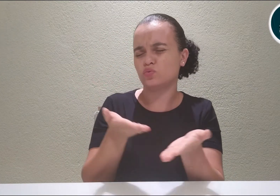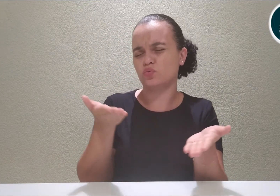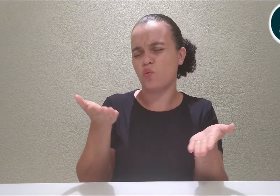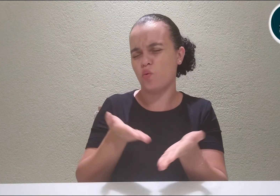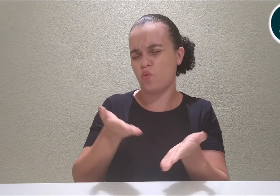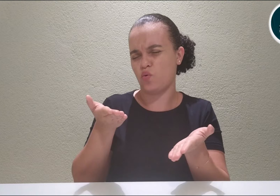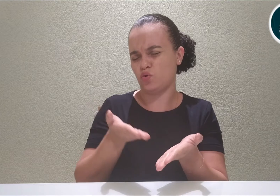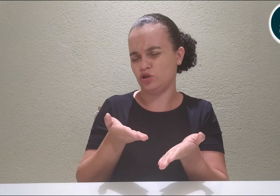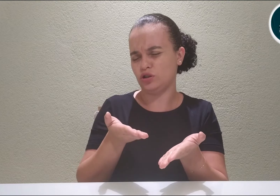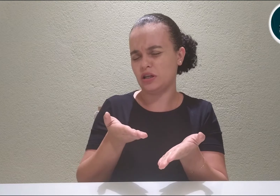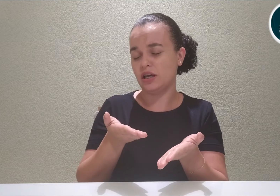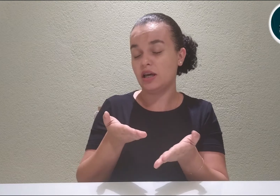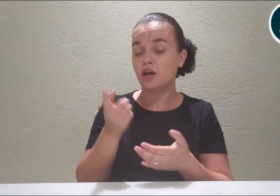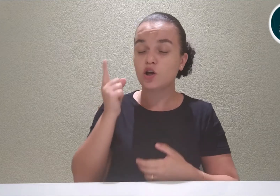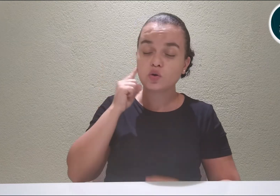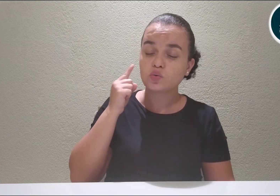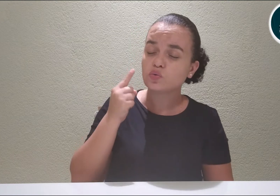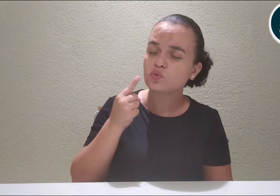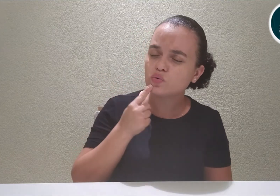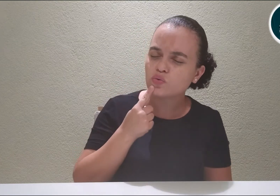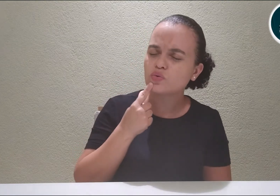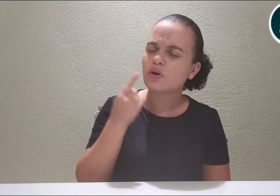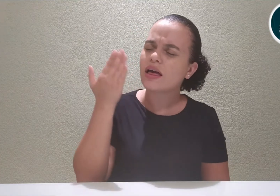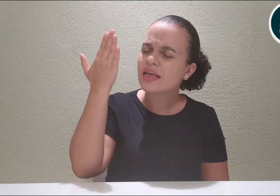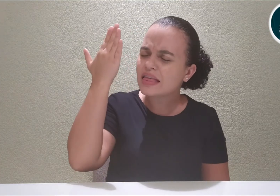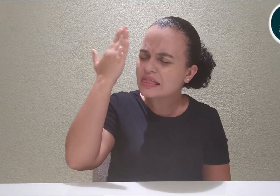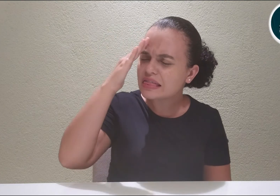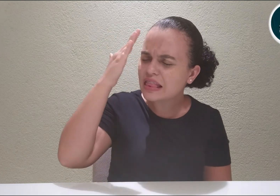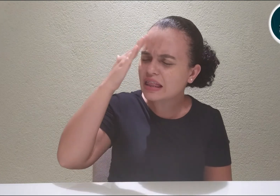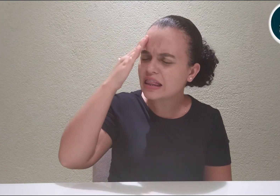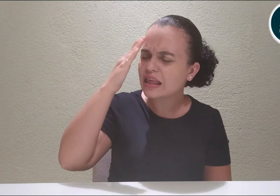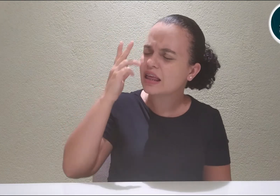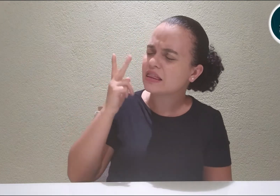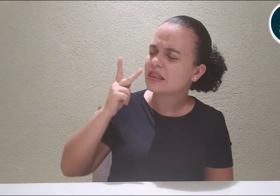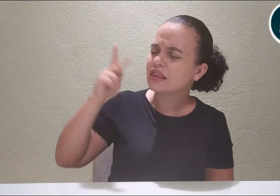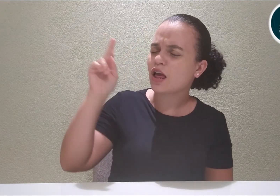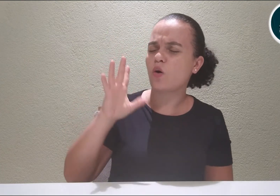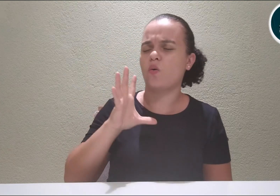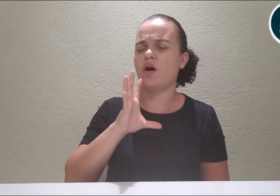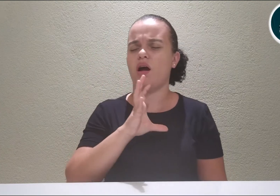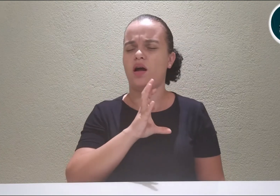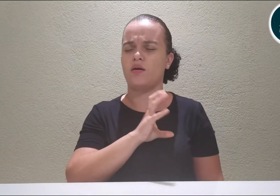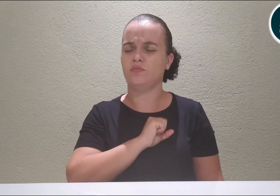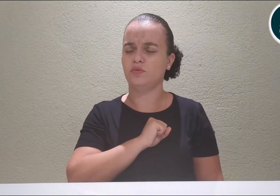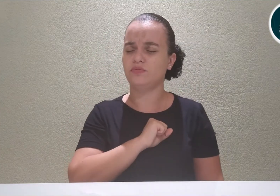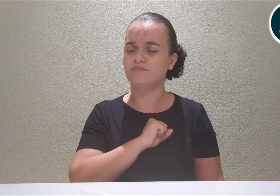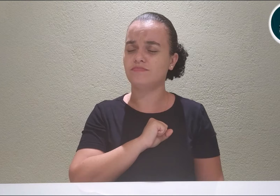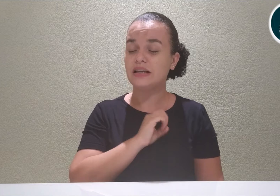Abençoa este estudo, para que os surdos possam compreender o